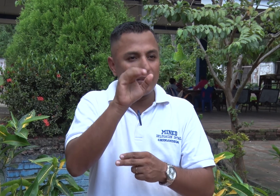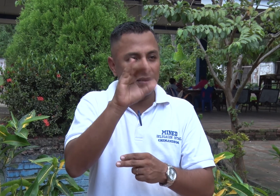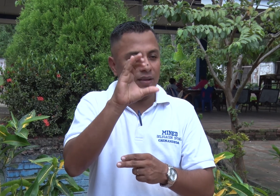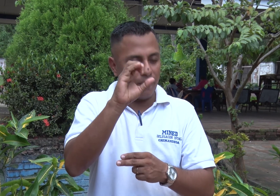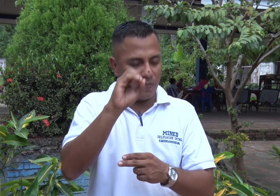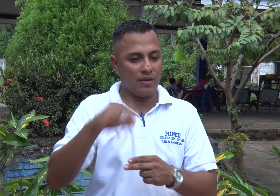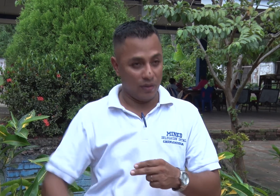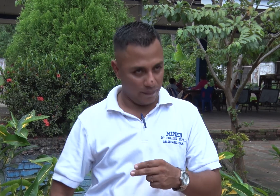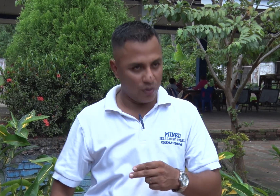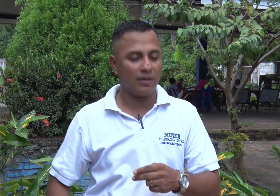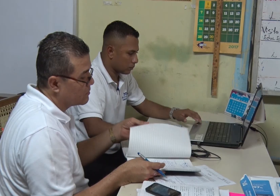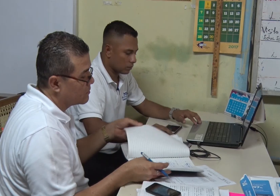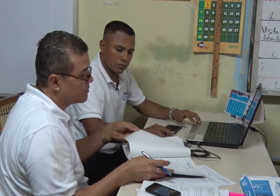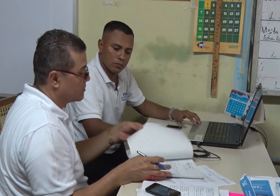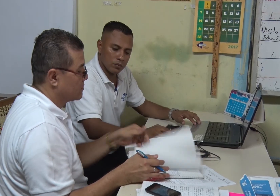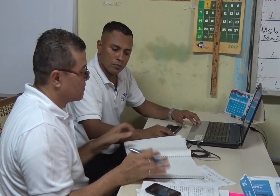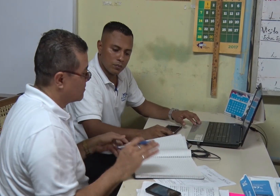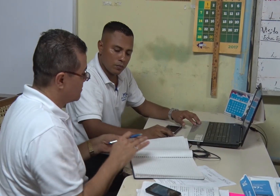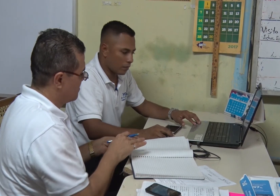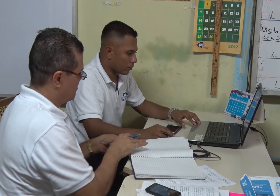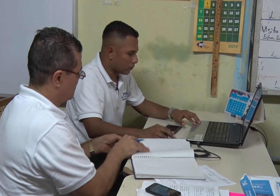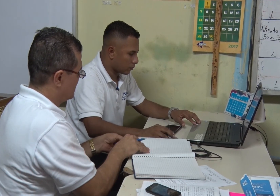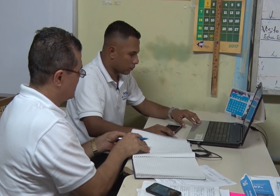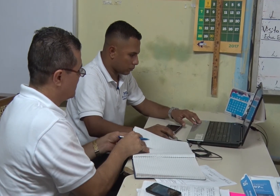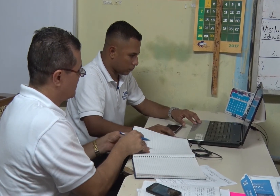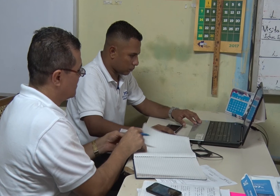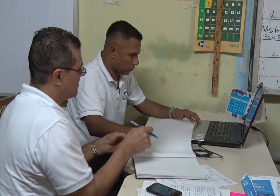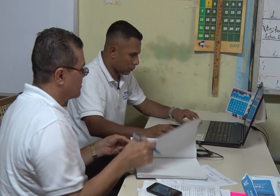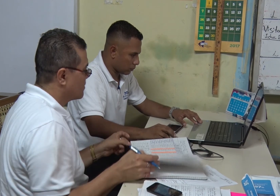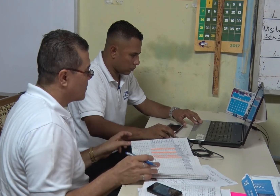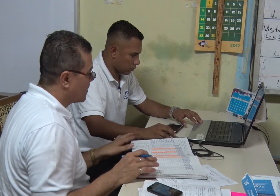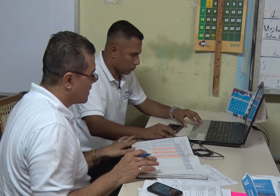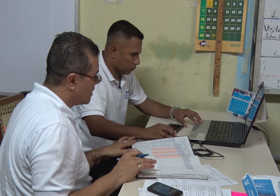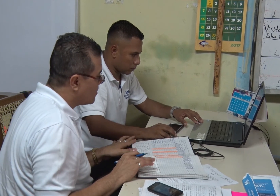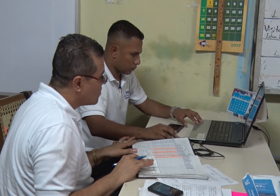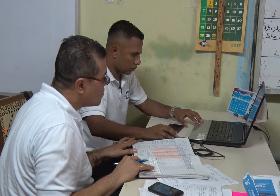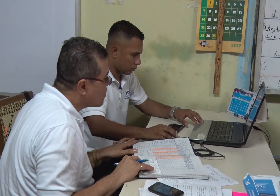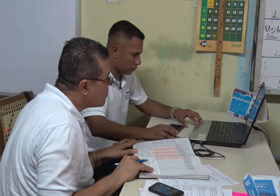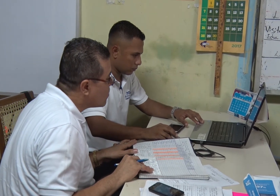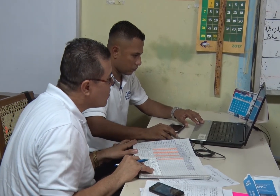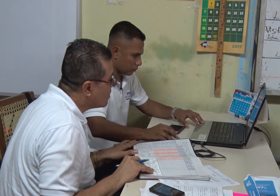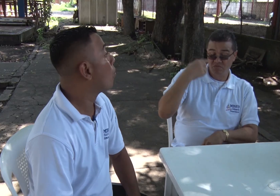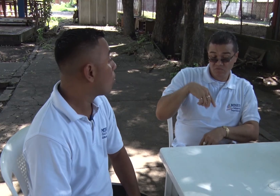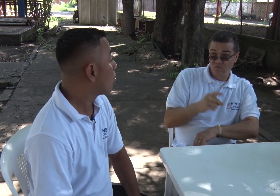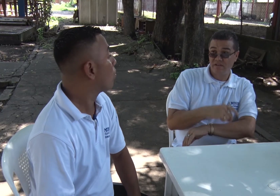Me asignaron junto con Mauricio, entré a trabajar, él me ayudaba,